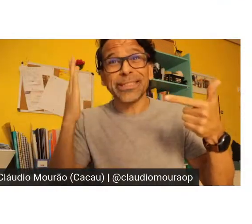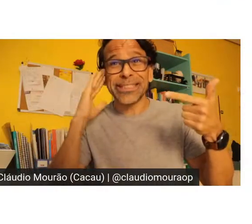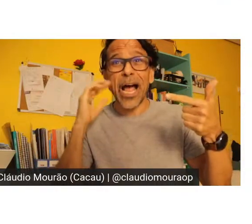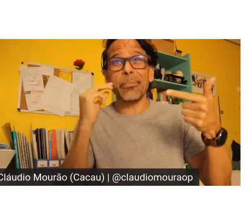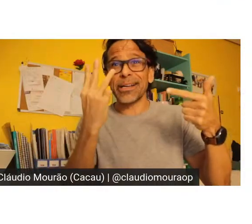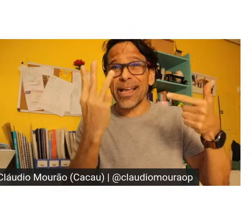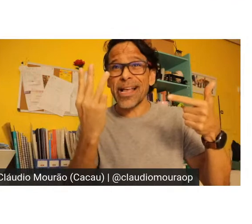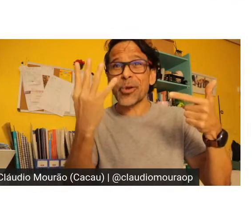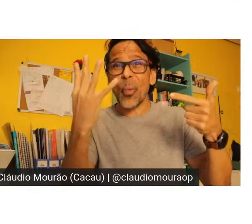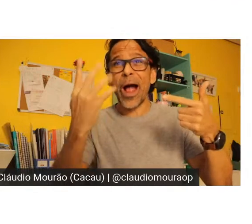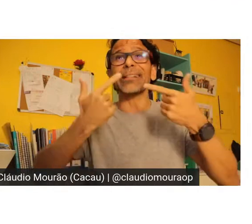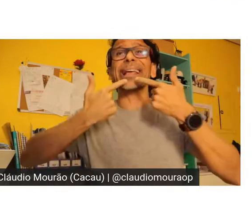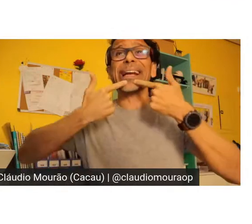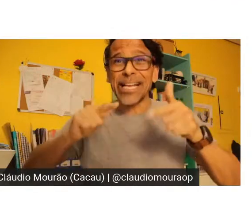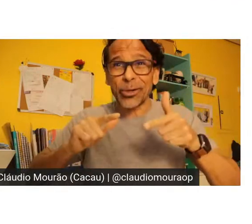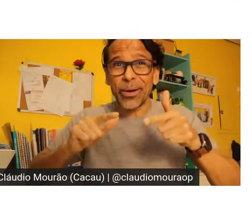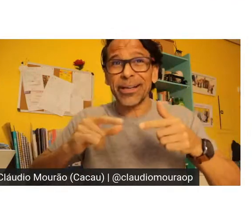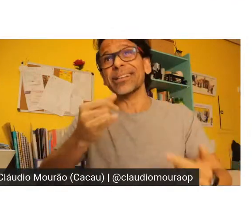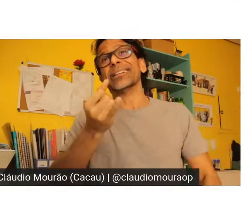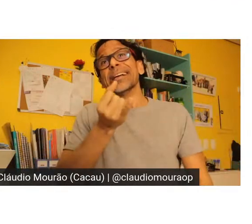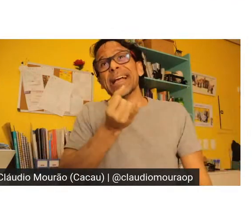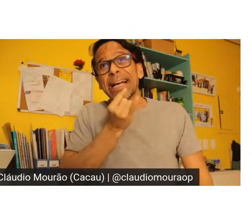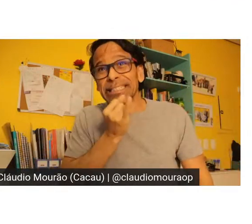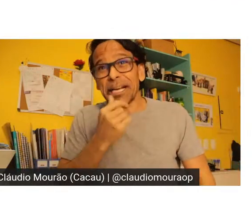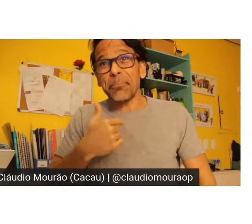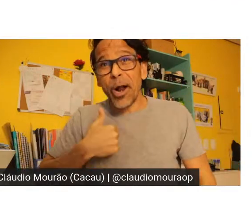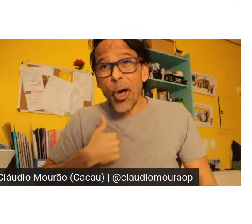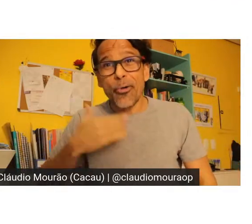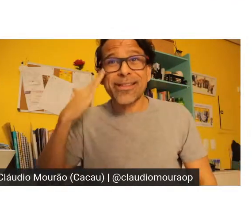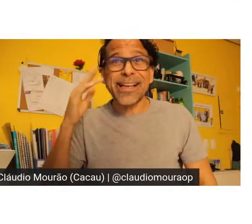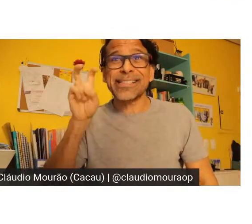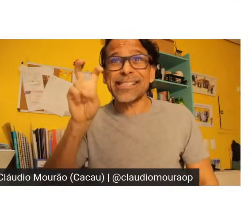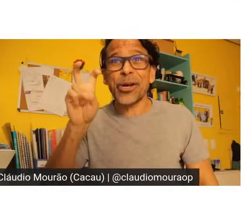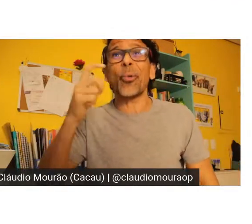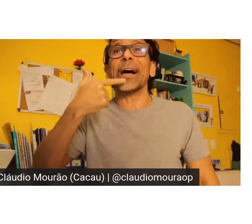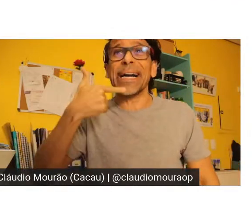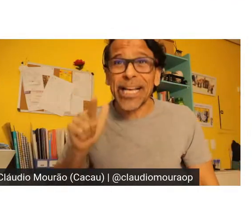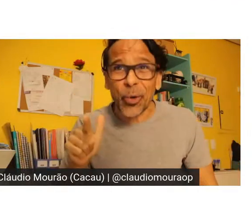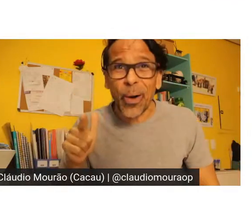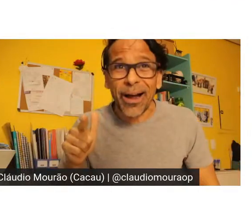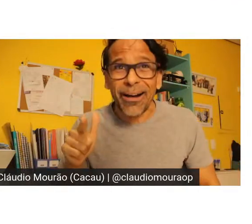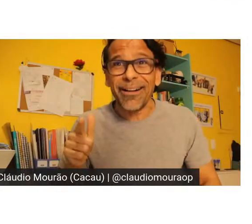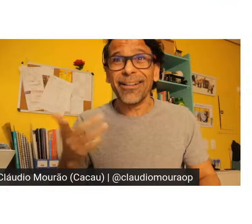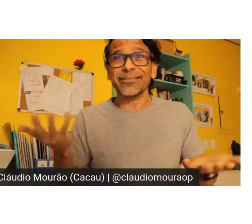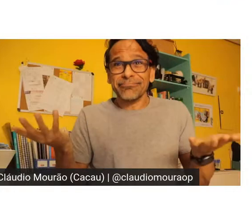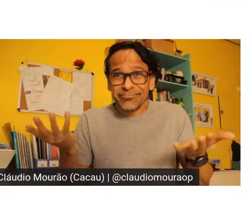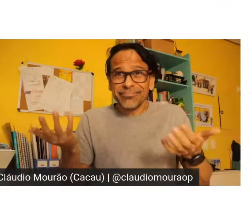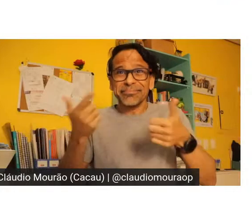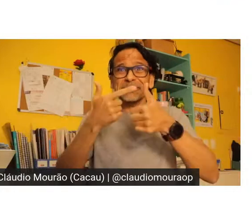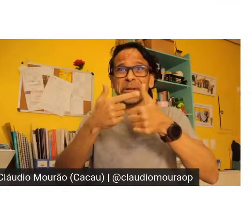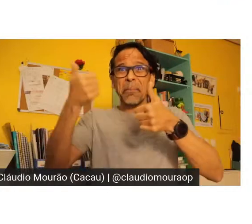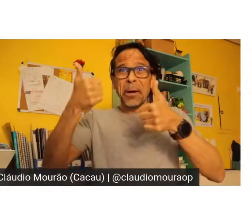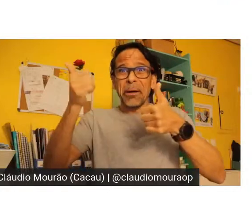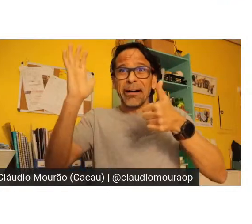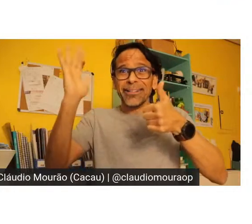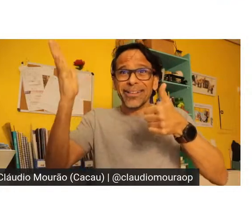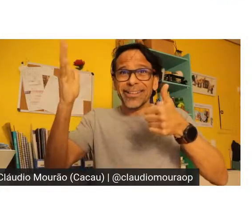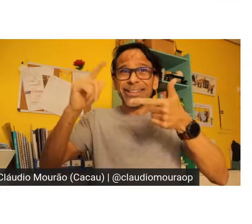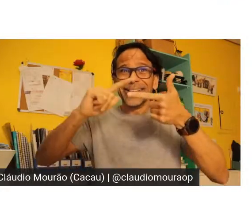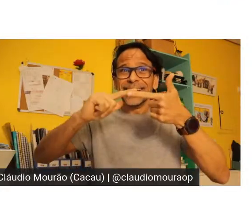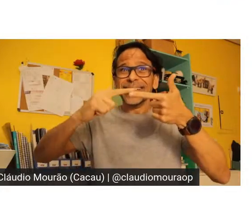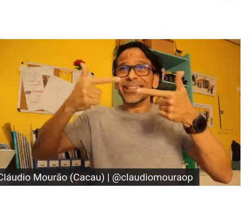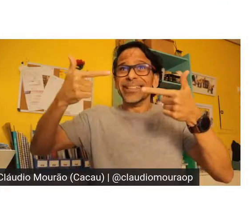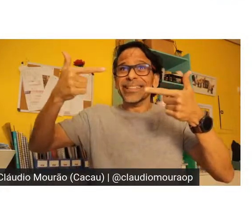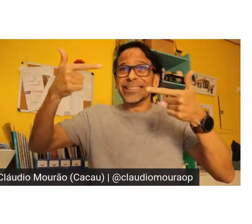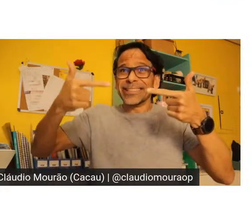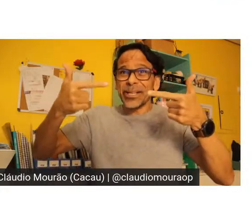bilinguismo né E tiveram é uma boa quantidade de surdos e é